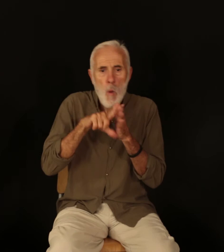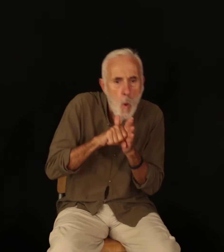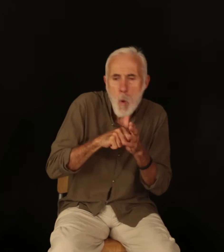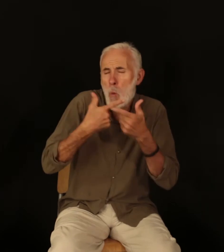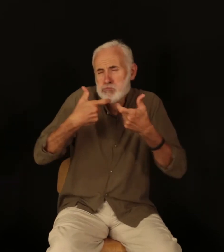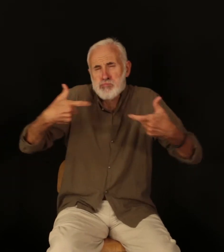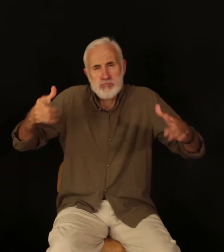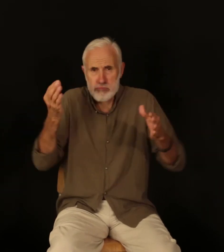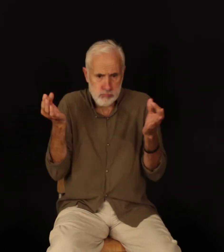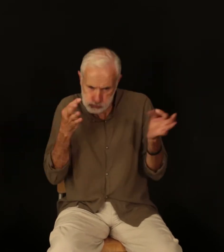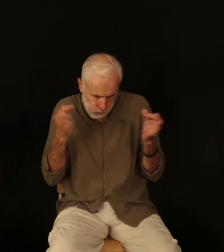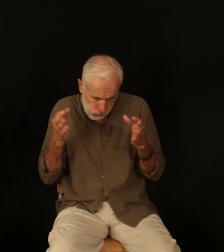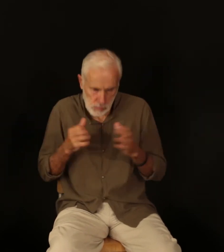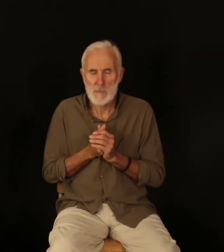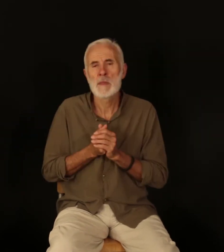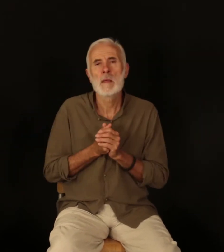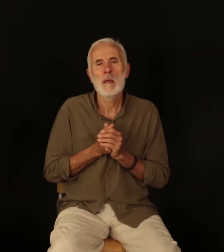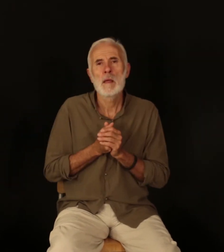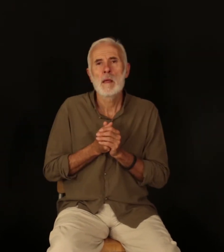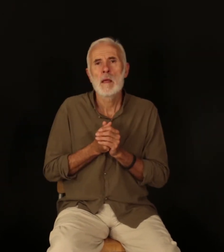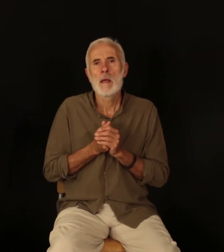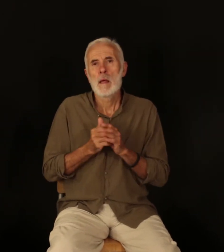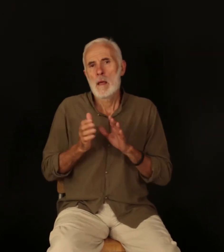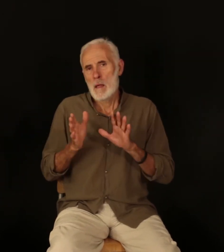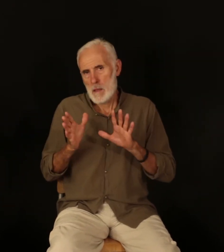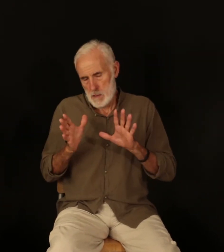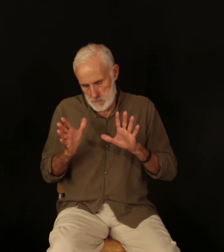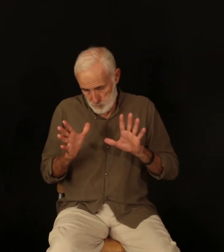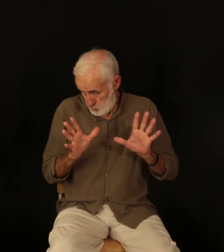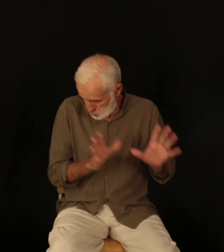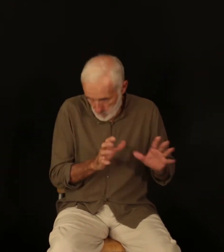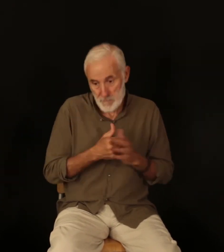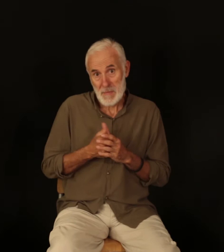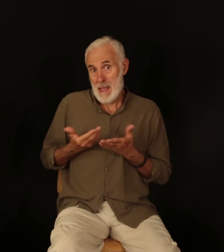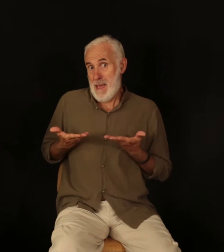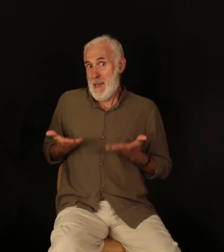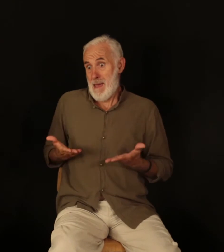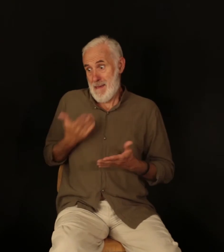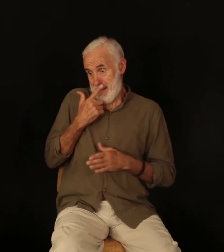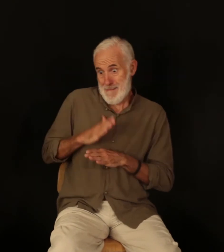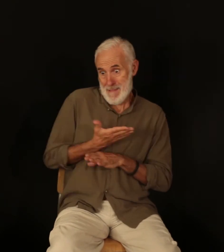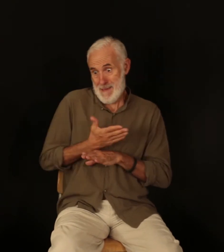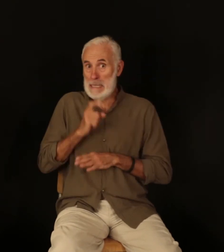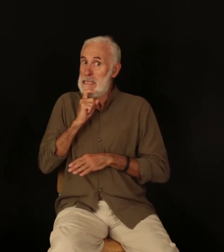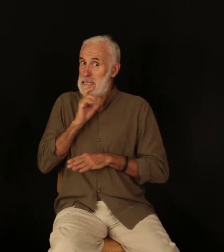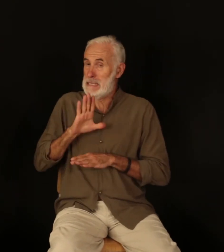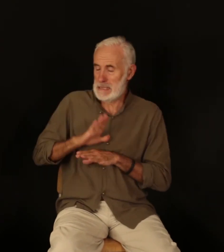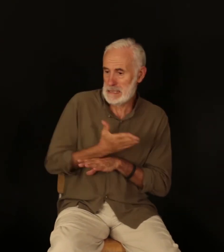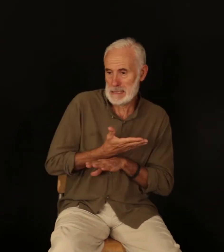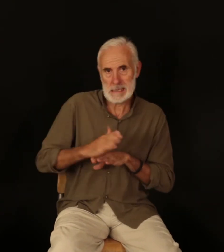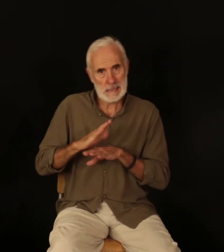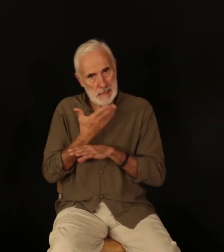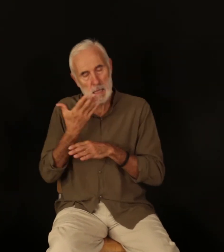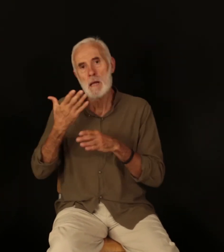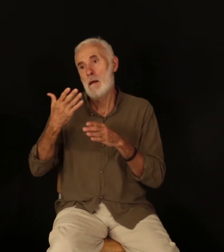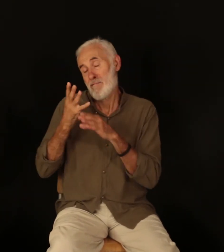Et nous avons aussi un projet qui n'est pour l'instant pas abouti, mais de composer un comité